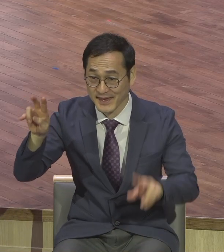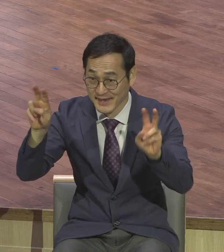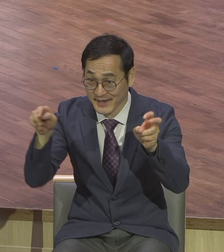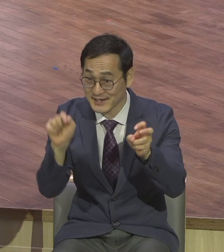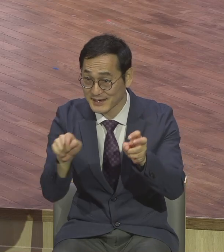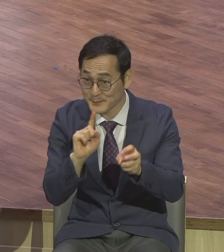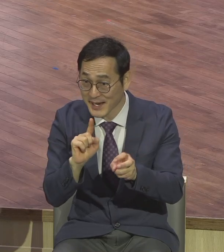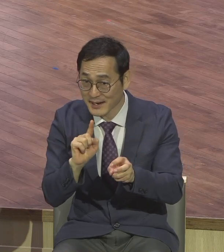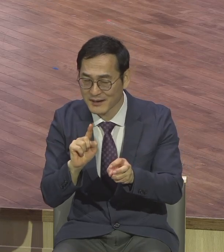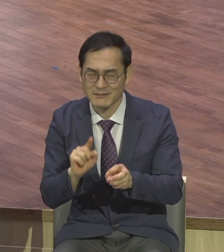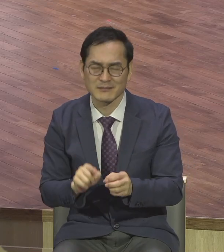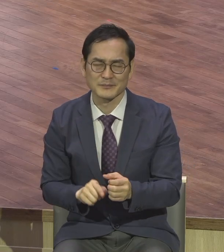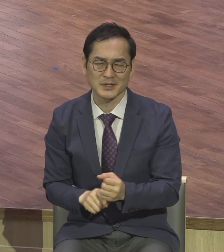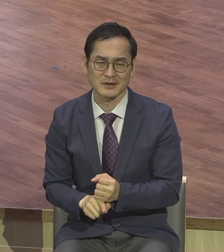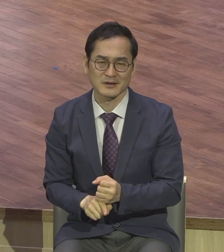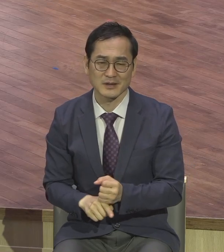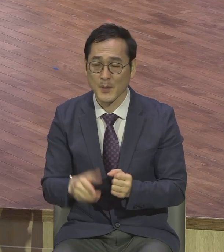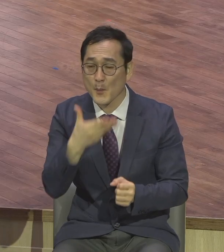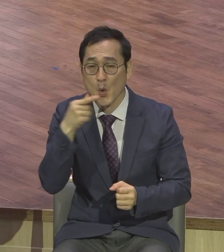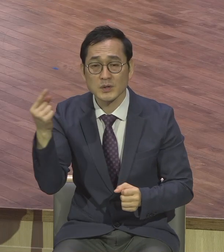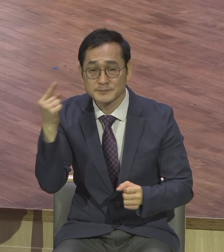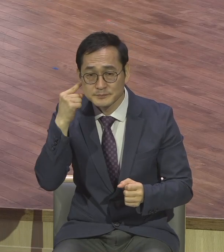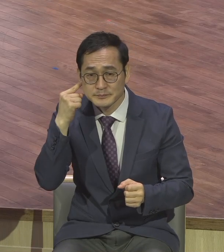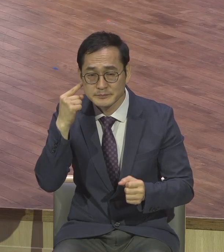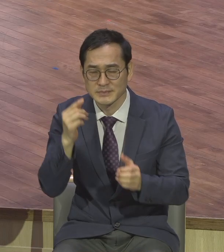복음의 새 시대가 열렸다.